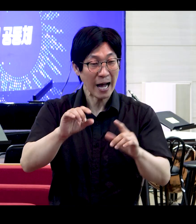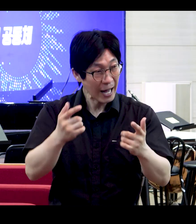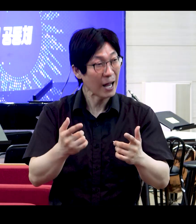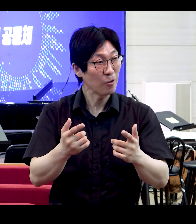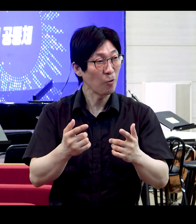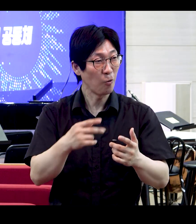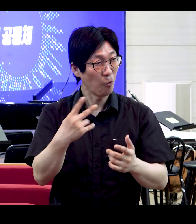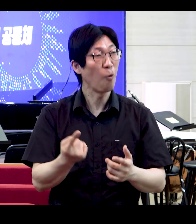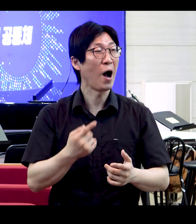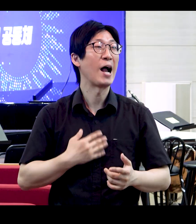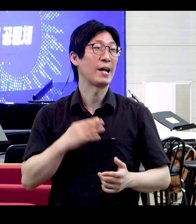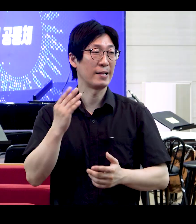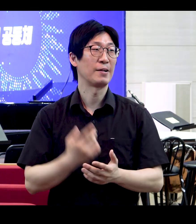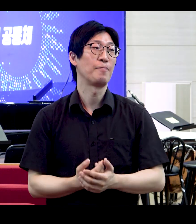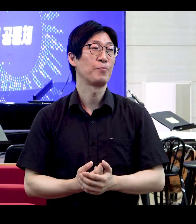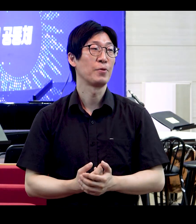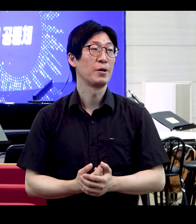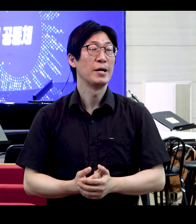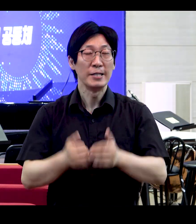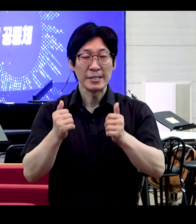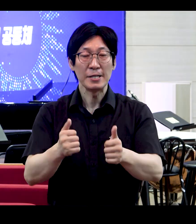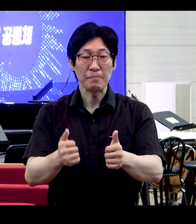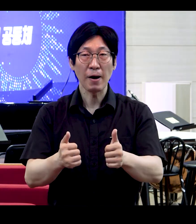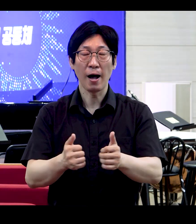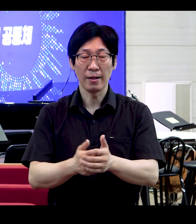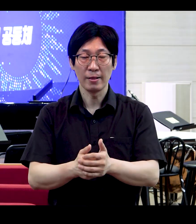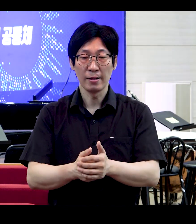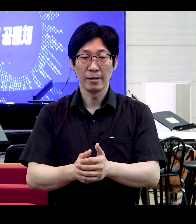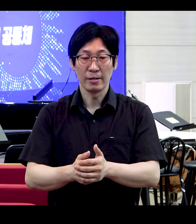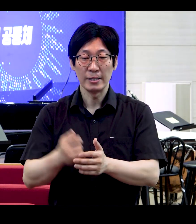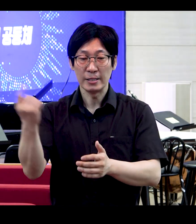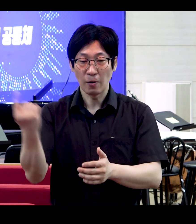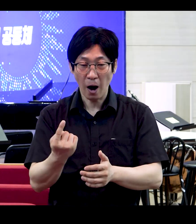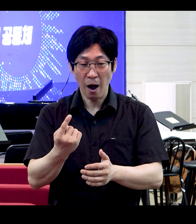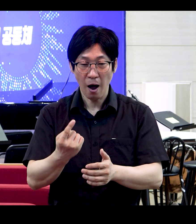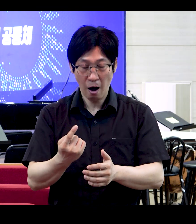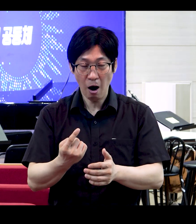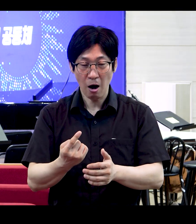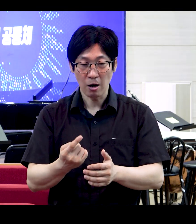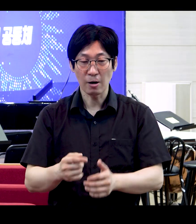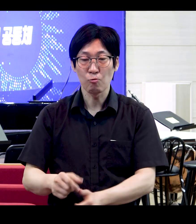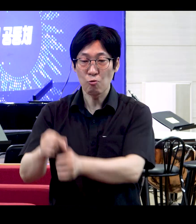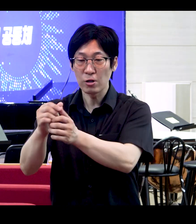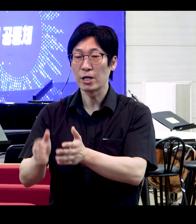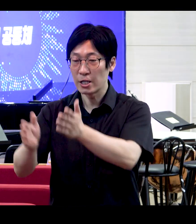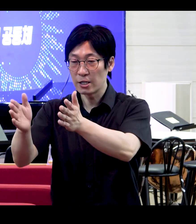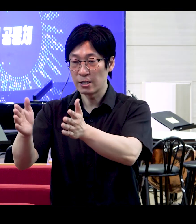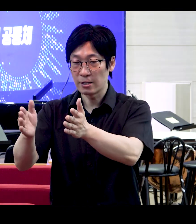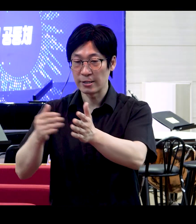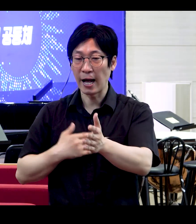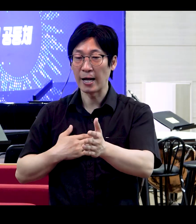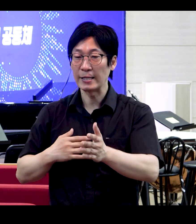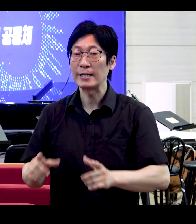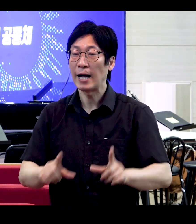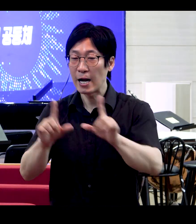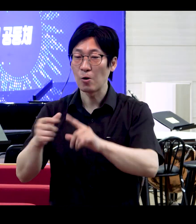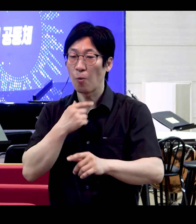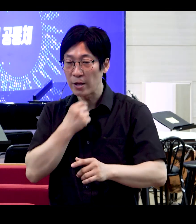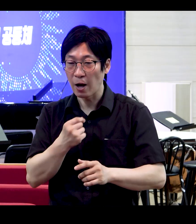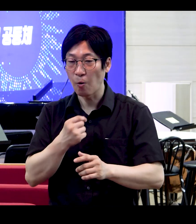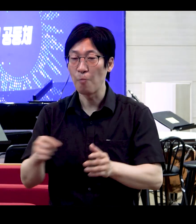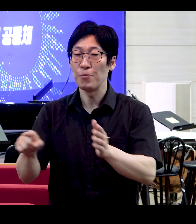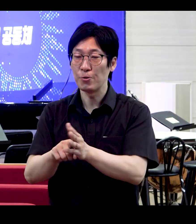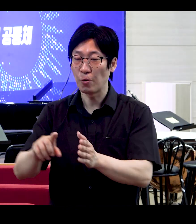그 심판을 대비하는, 즉 심판 가운데 구원받을 수 있도록 준비하신 우리 하나님의 구원의 길을 믿음으로